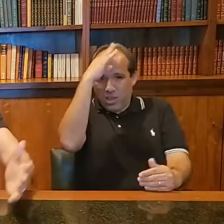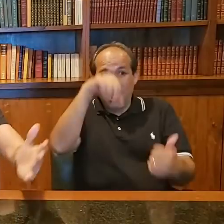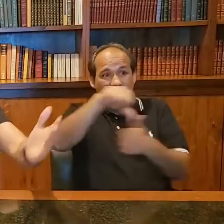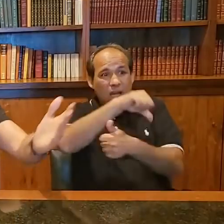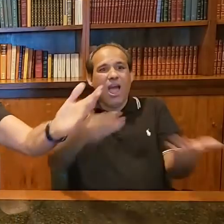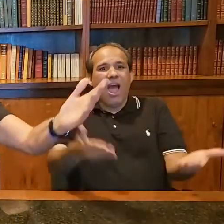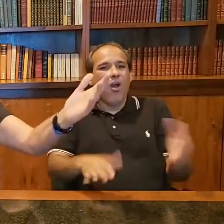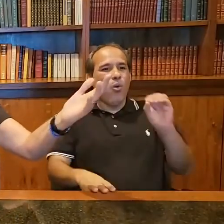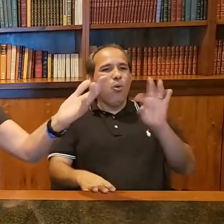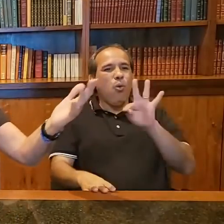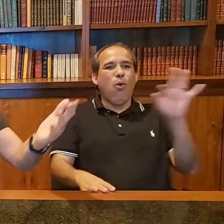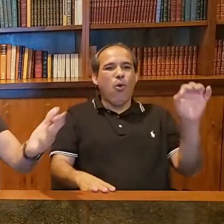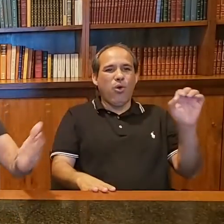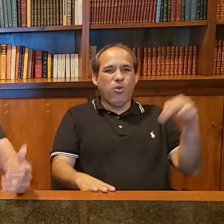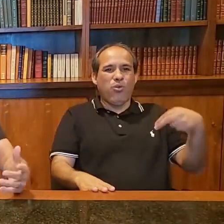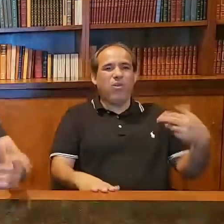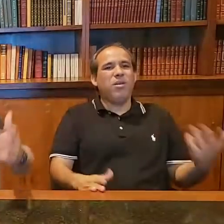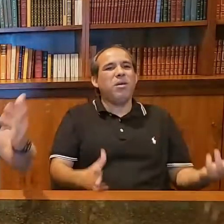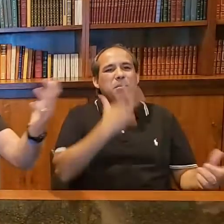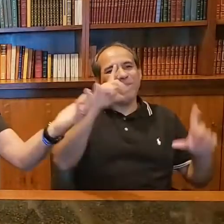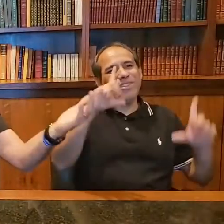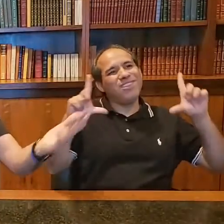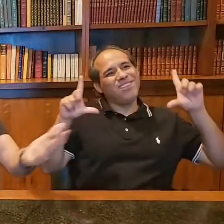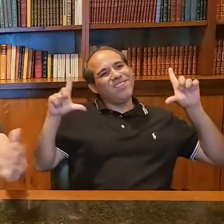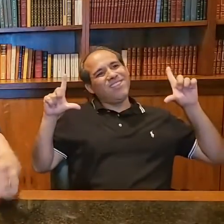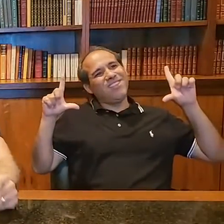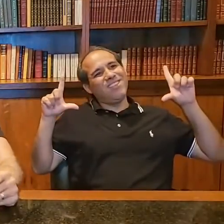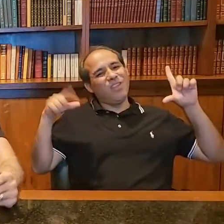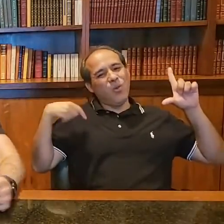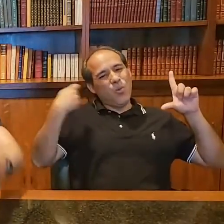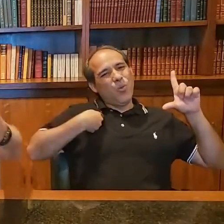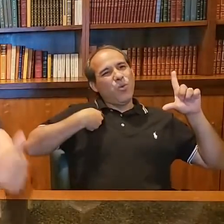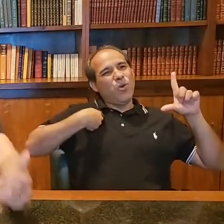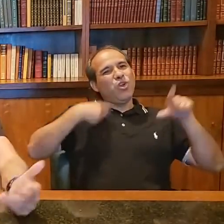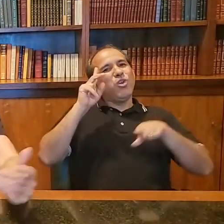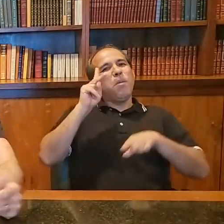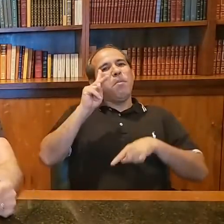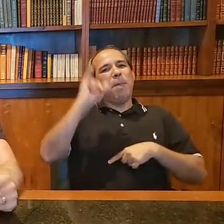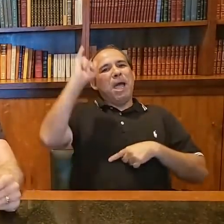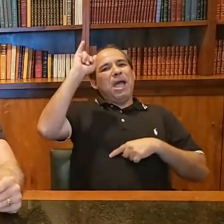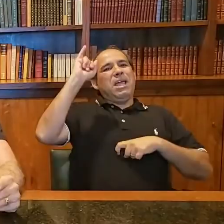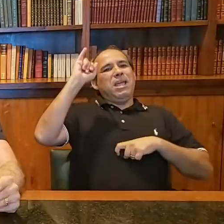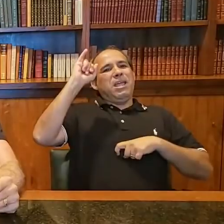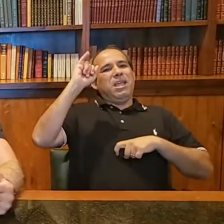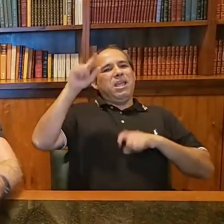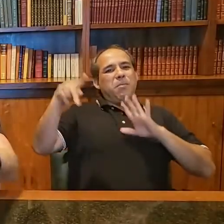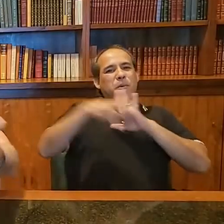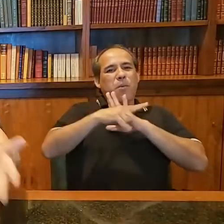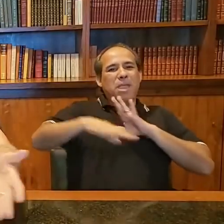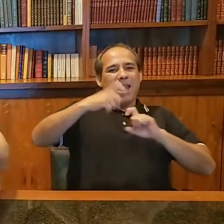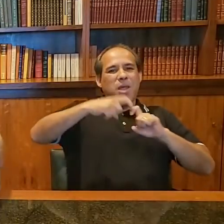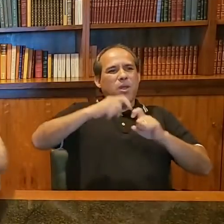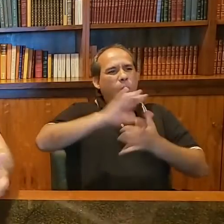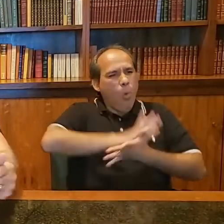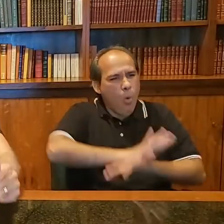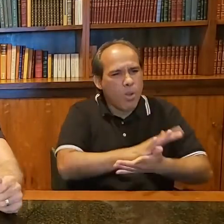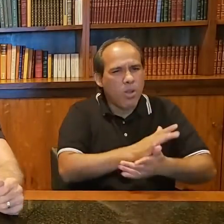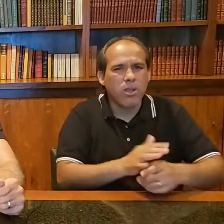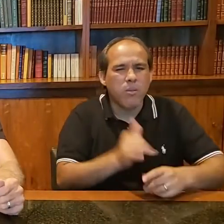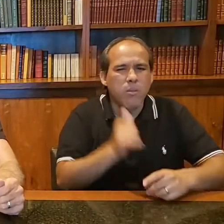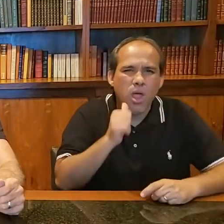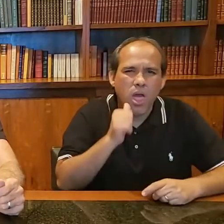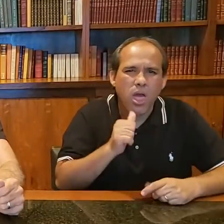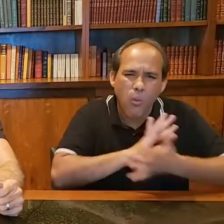fica posando como o pai da medicina, humilhando mulheres, humilhando duas